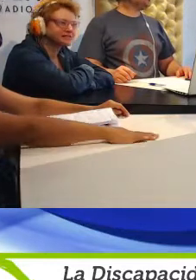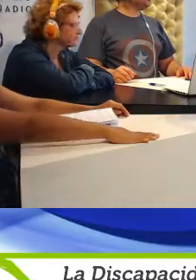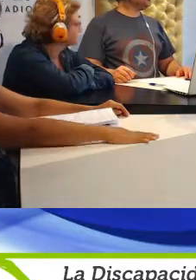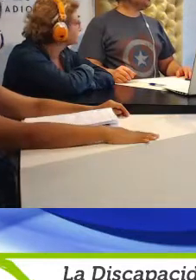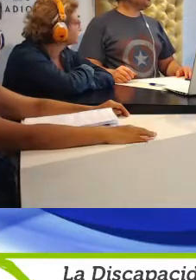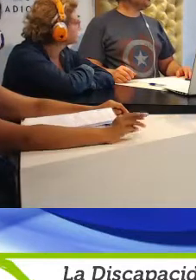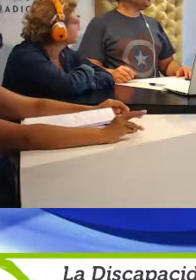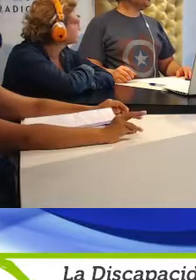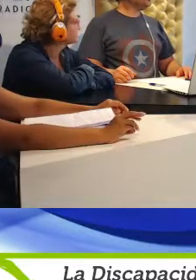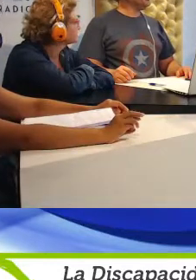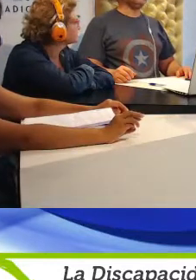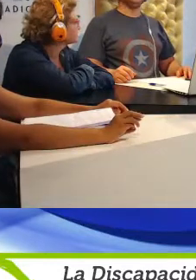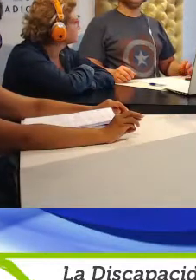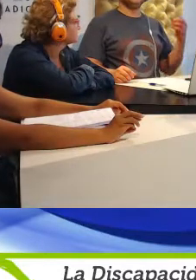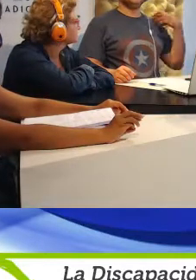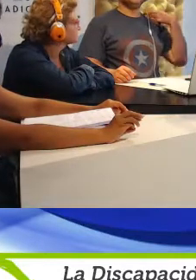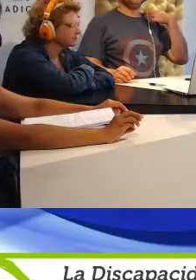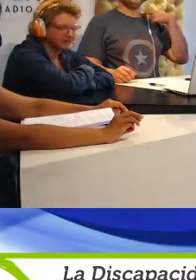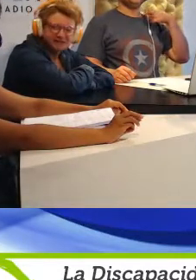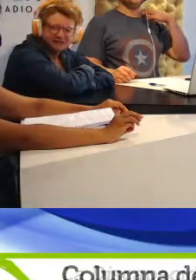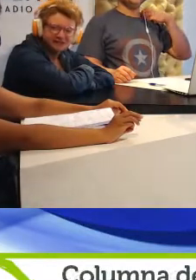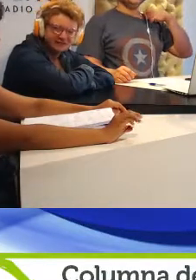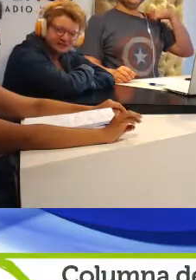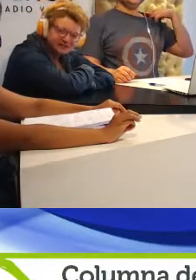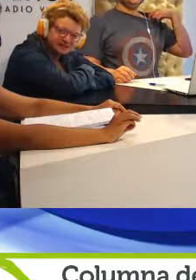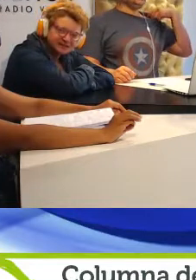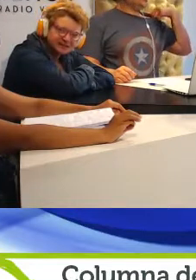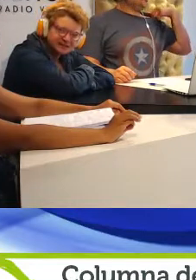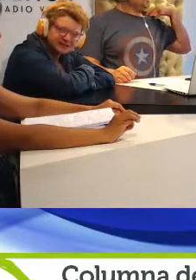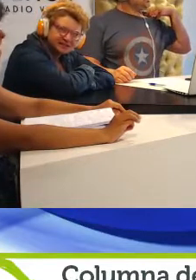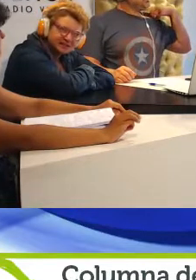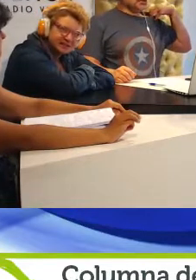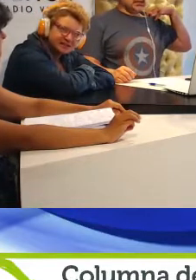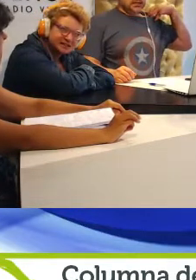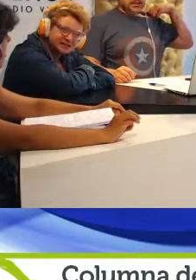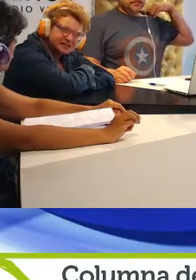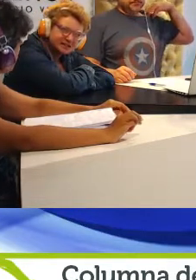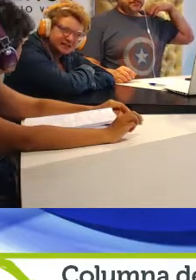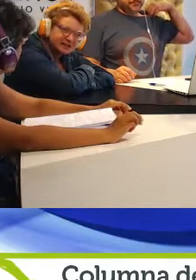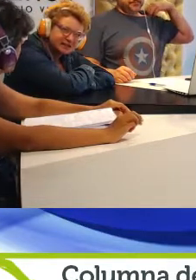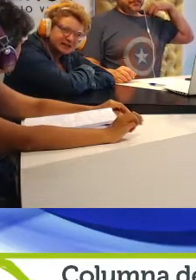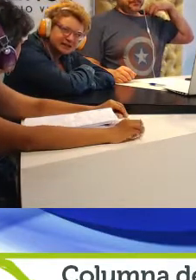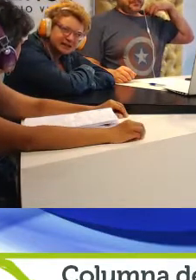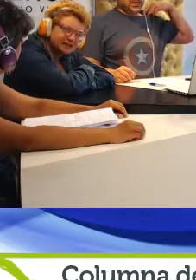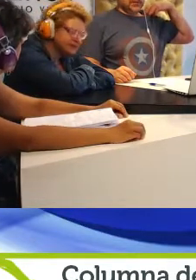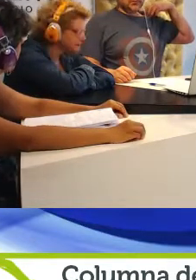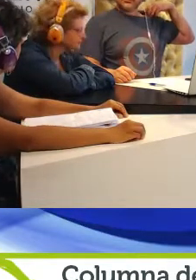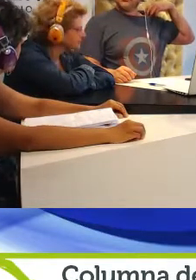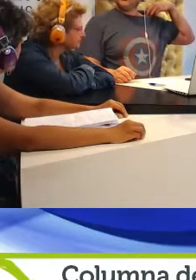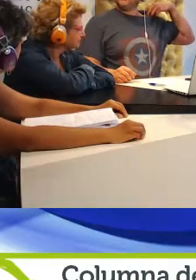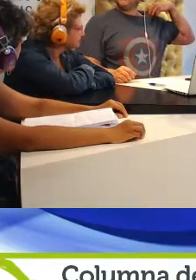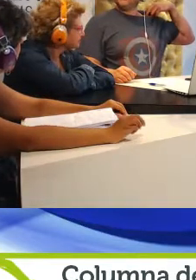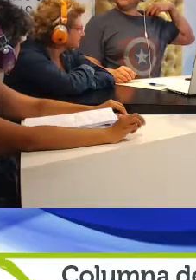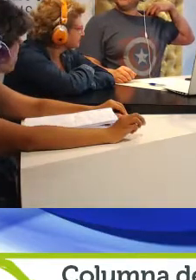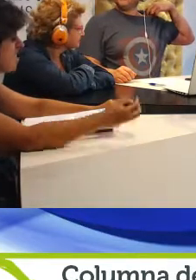hace? El tío. Ah, del tío. Y está también esta chica. Ay, ¿cómo se llama?